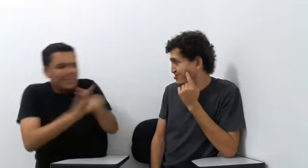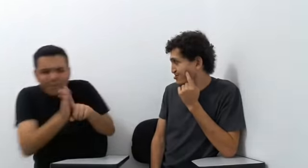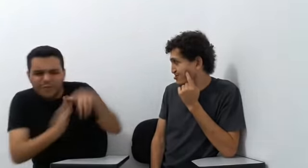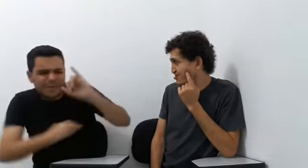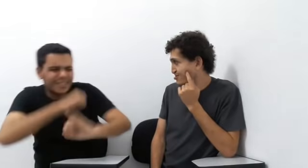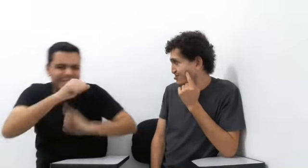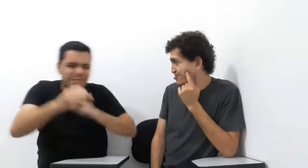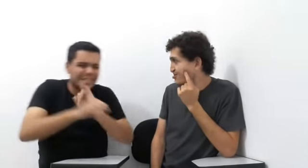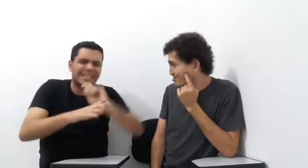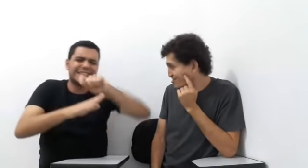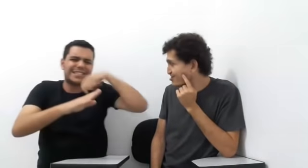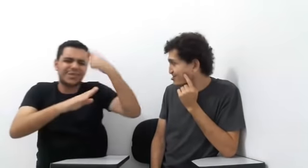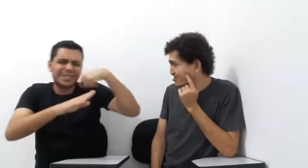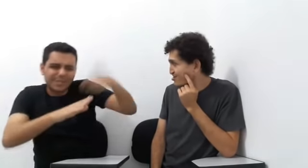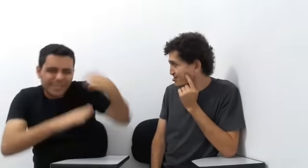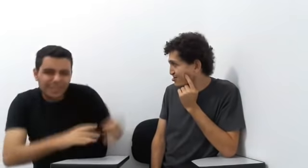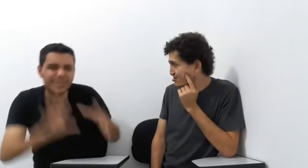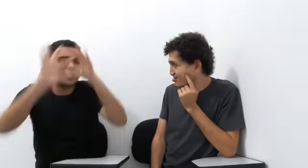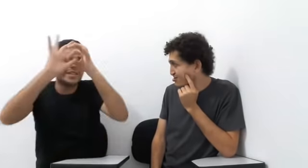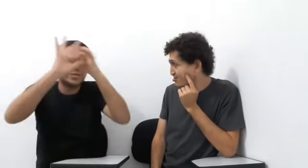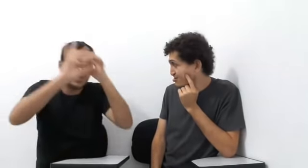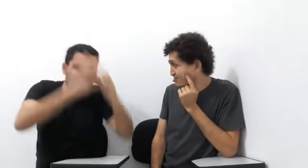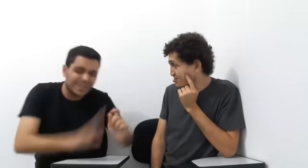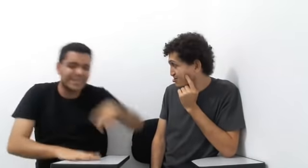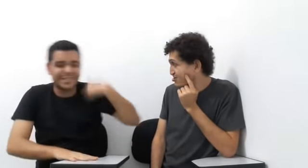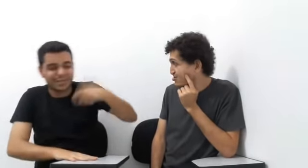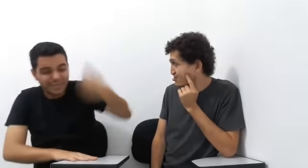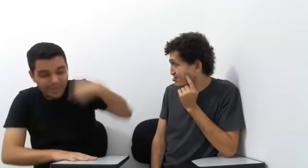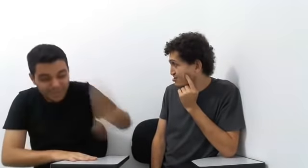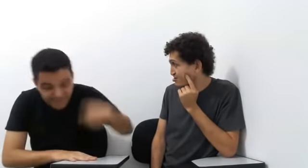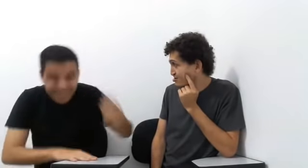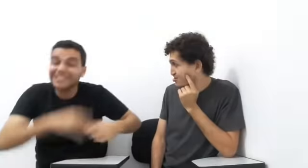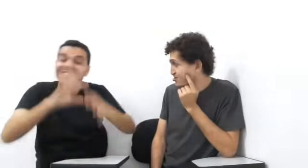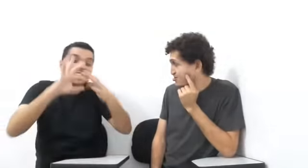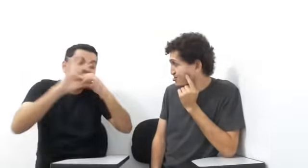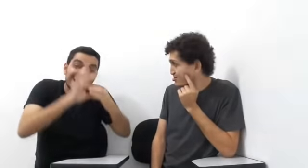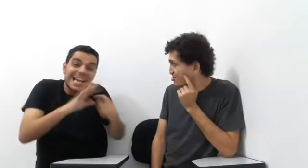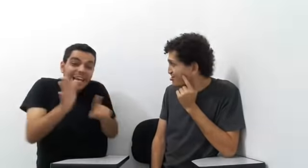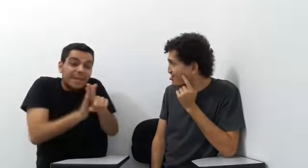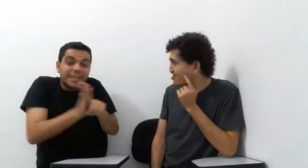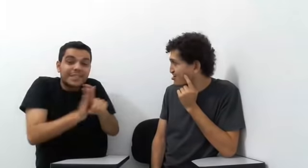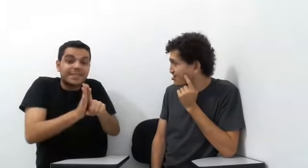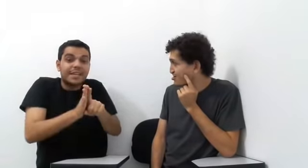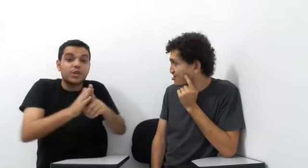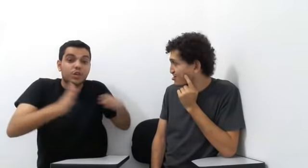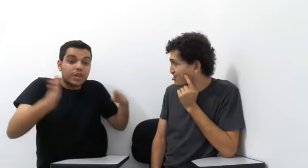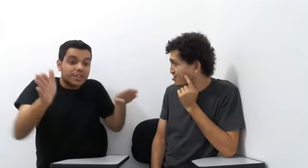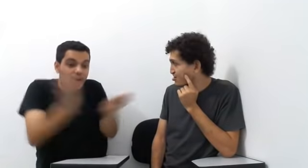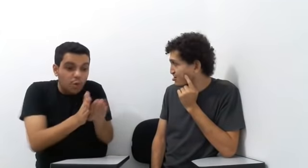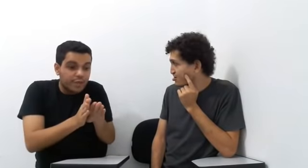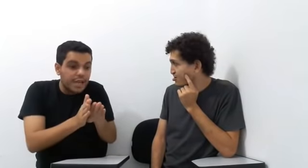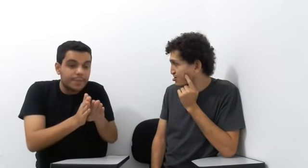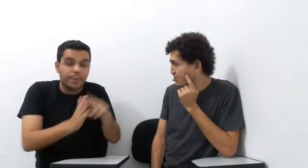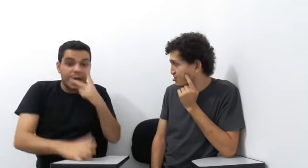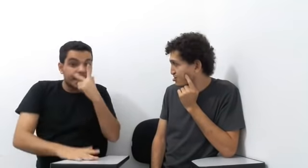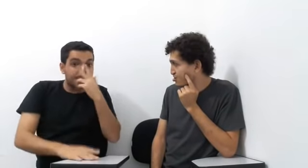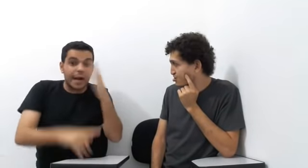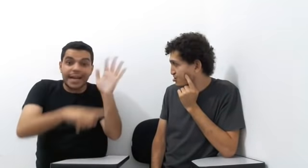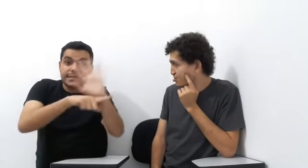fui pesquisando na internet, sinal, contexto, sinal, e pesquisando, só que chegou um tempo que parece que